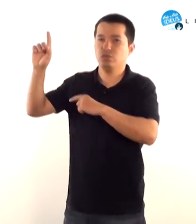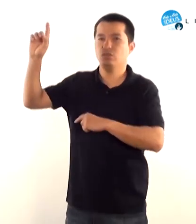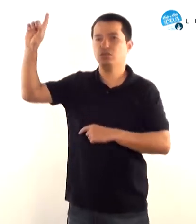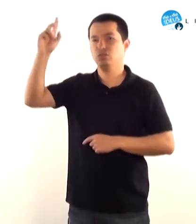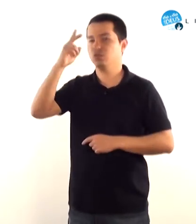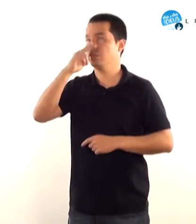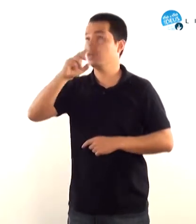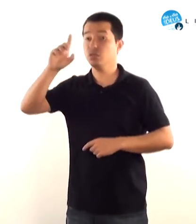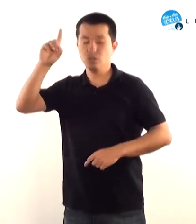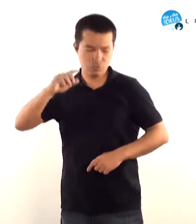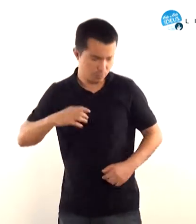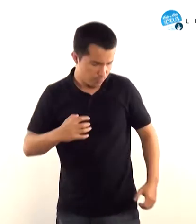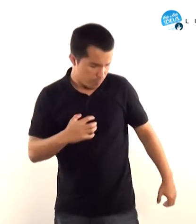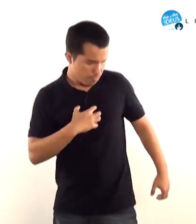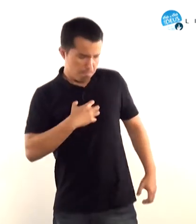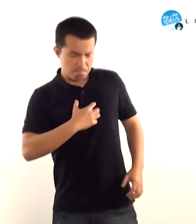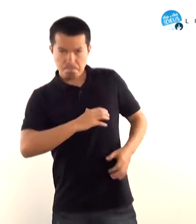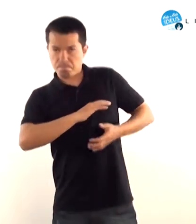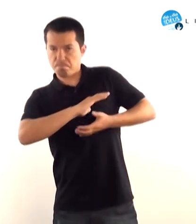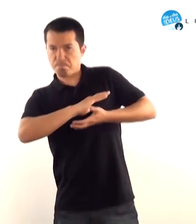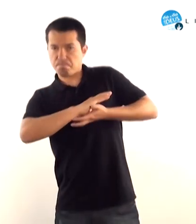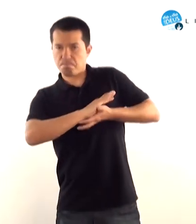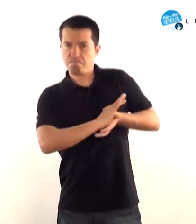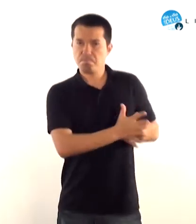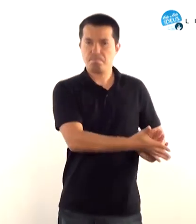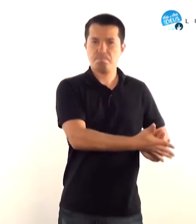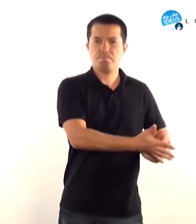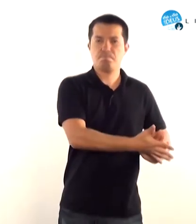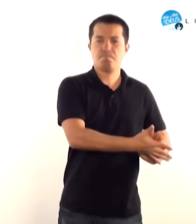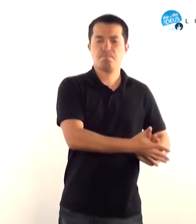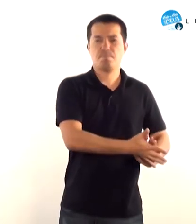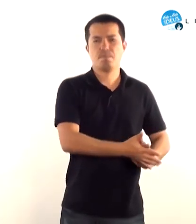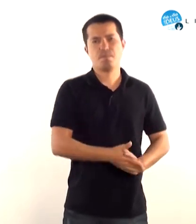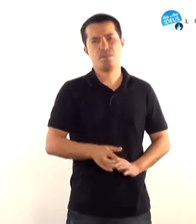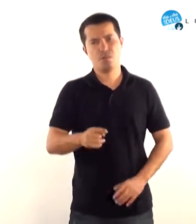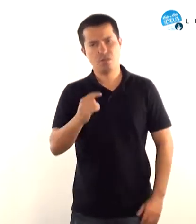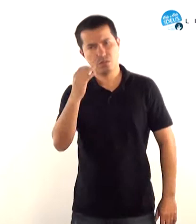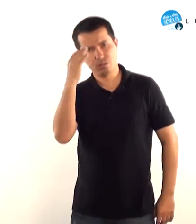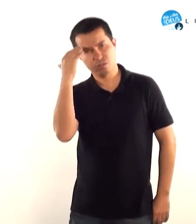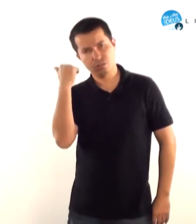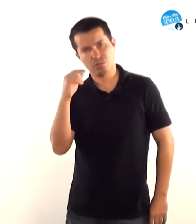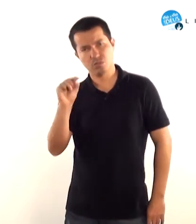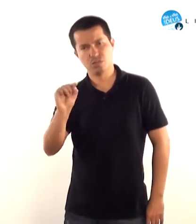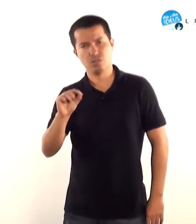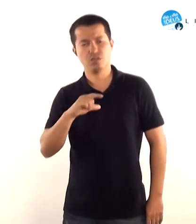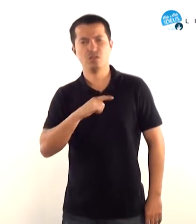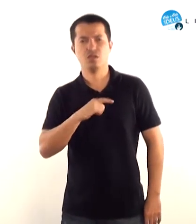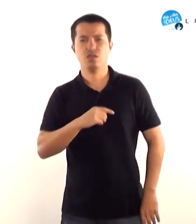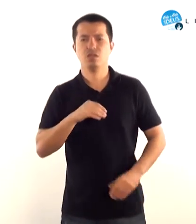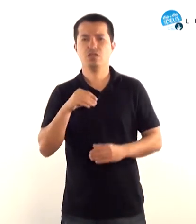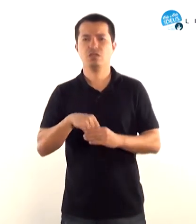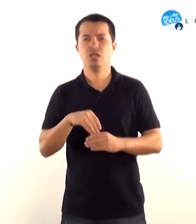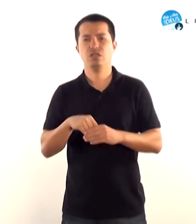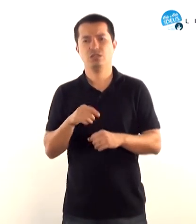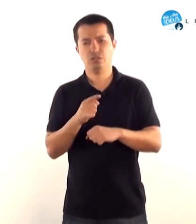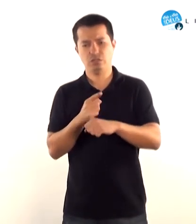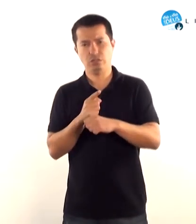as coisas que eu detesto, e por isso eu as destruí, como você sabe muito bem. Sabe o que estava acontecendo